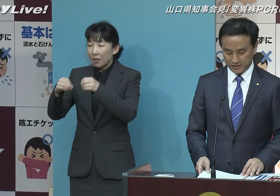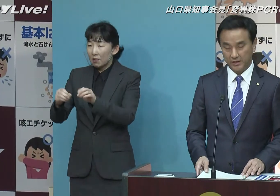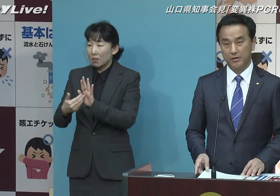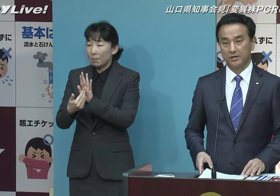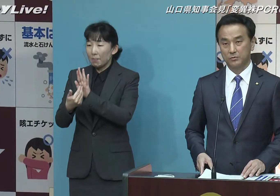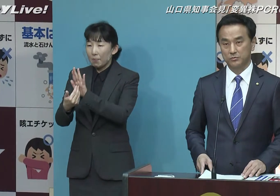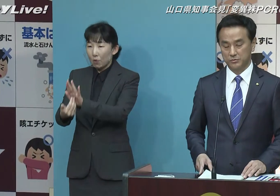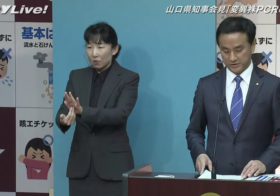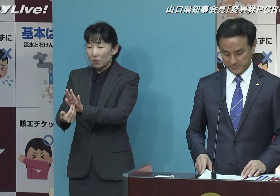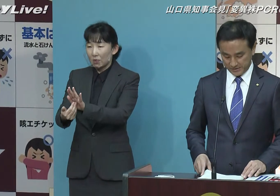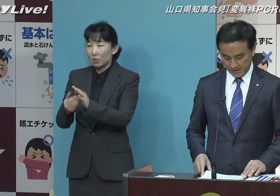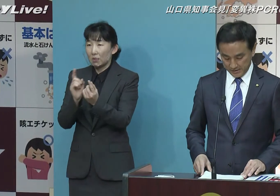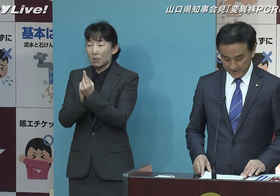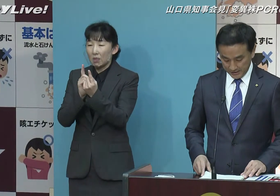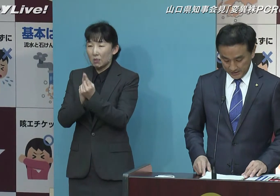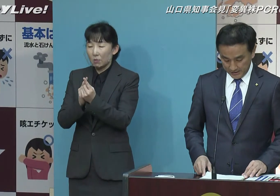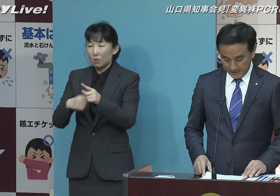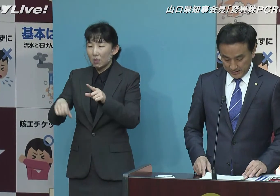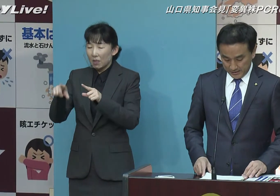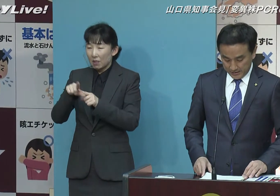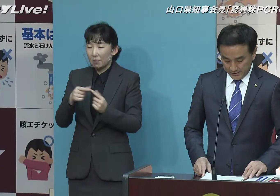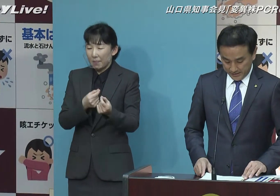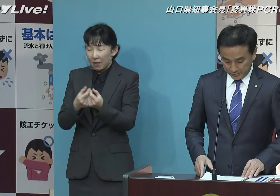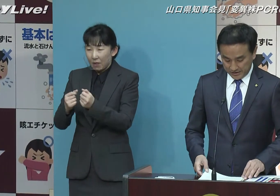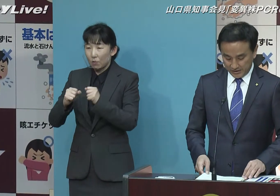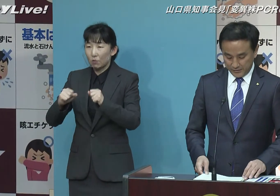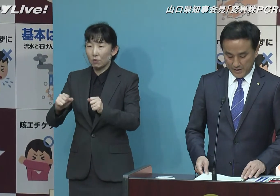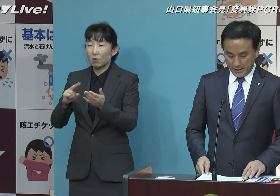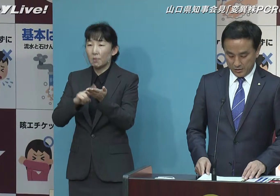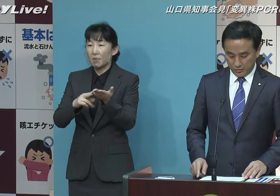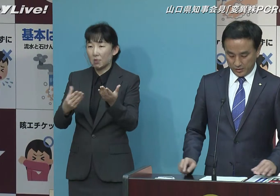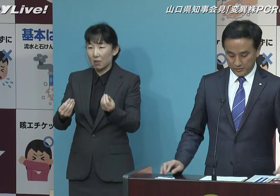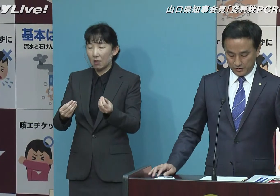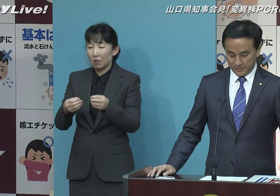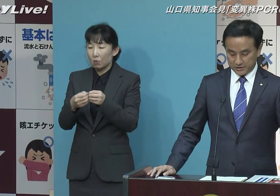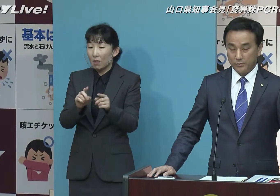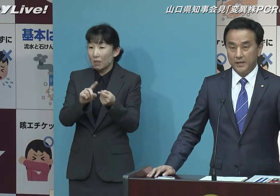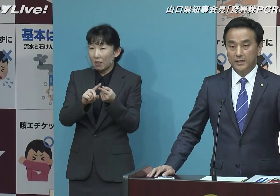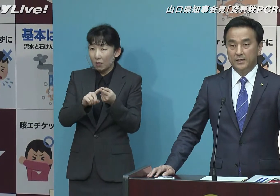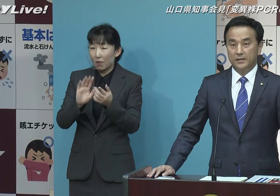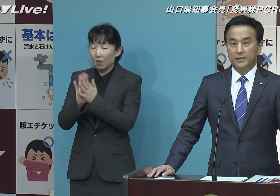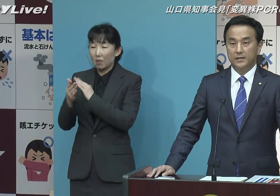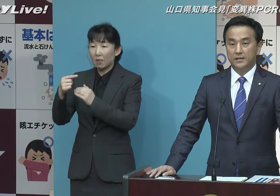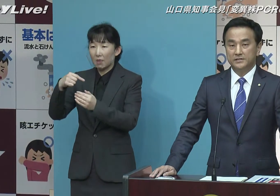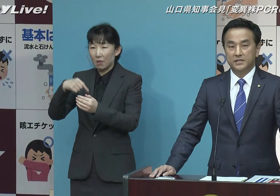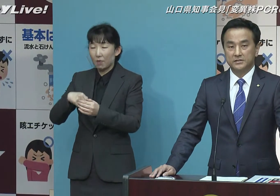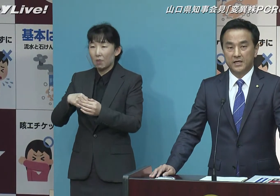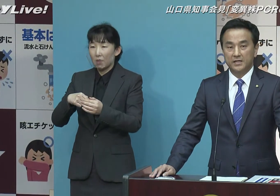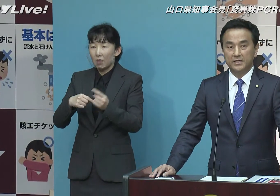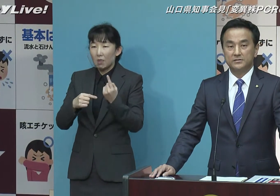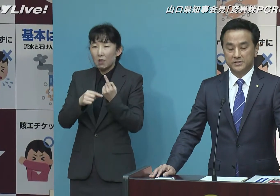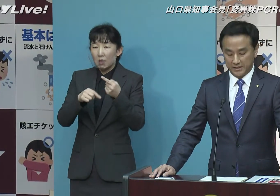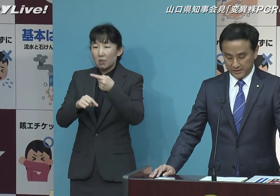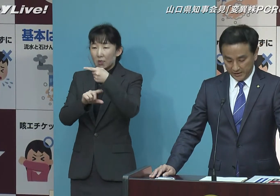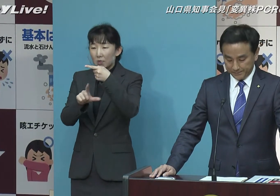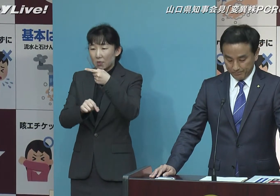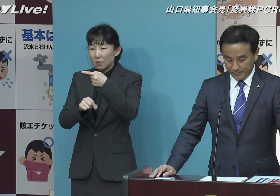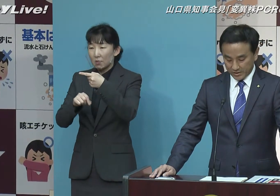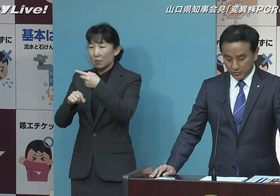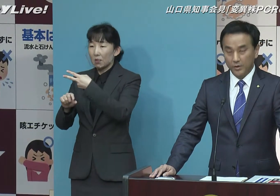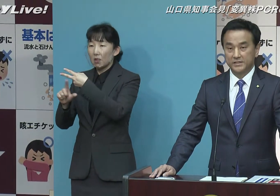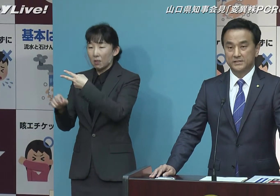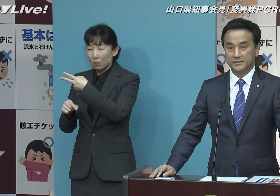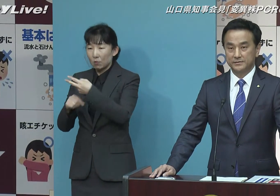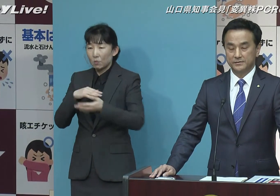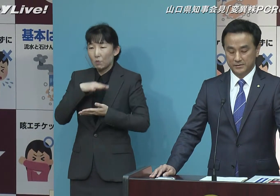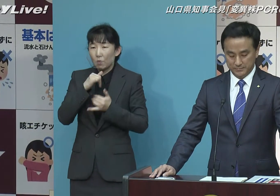なる徹底を図ることといたしました。具体的には本県におきましては、1月から2月にかけて